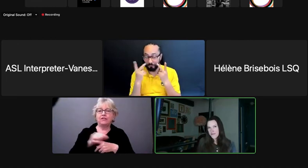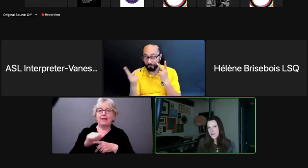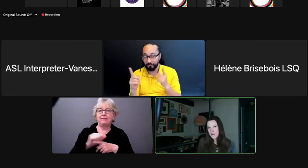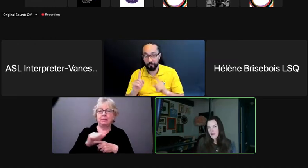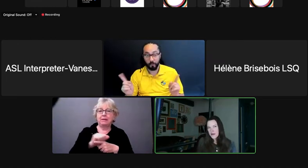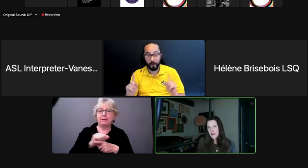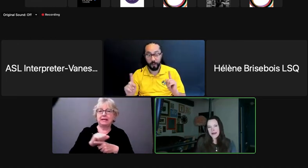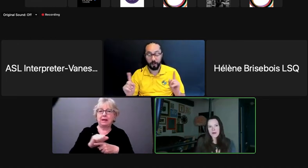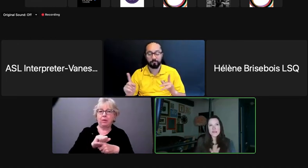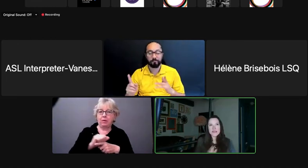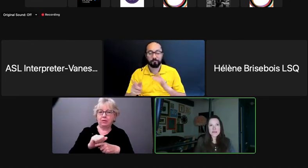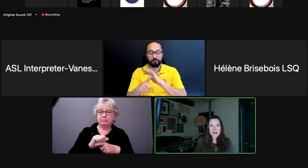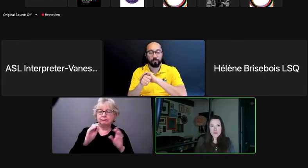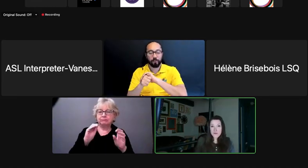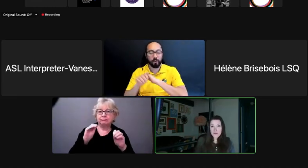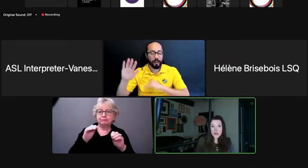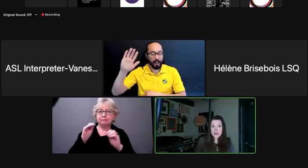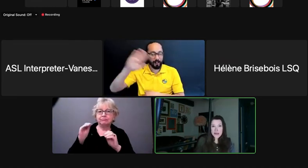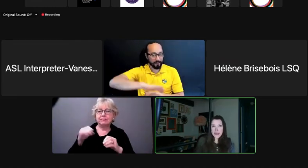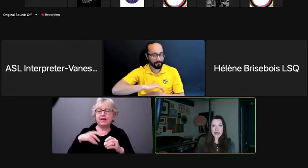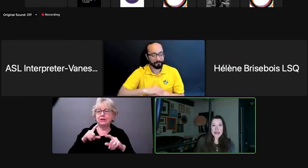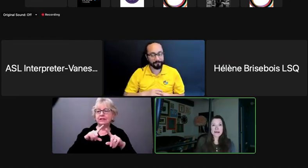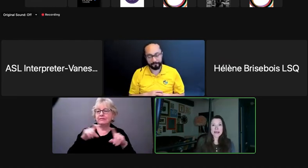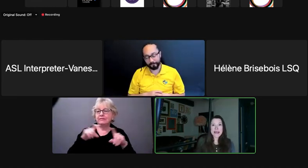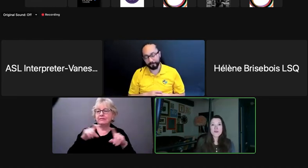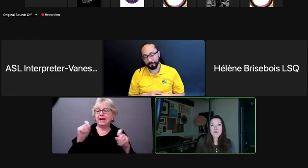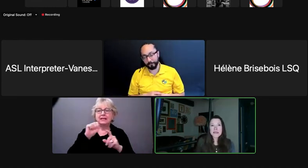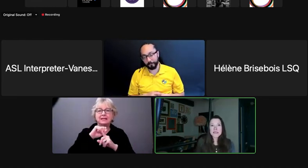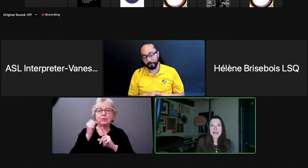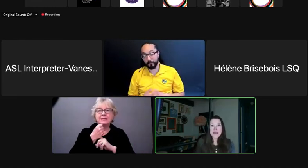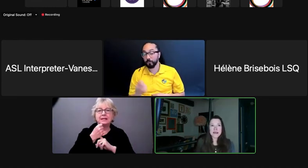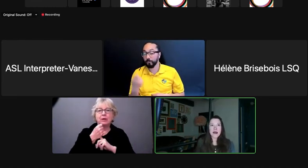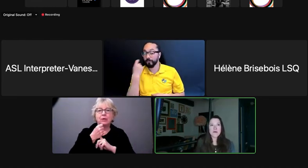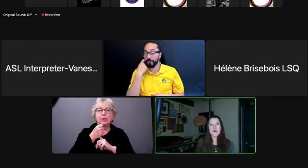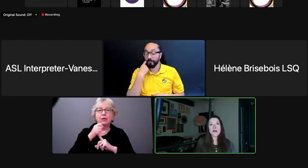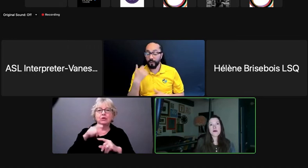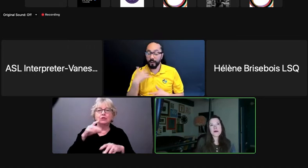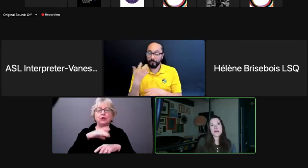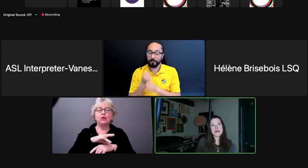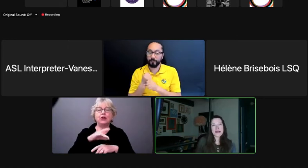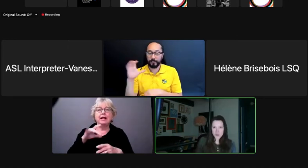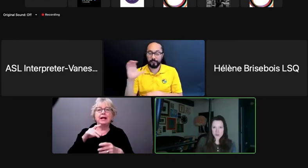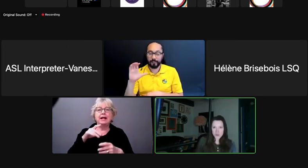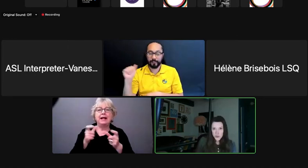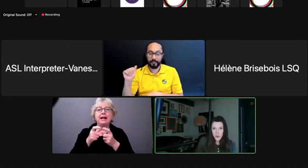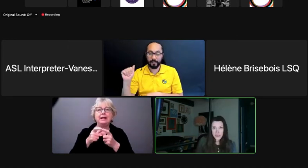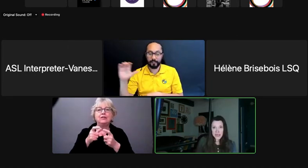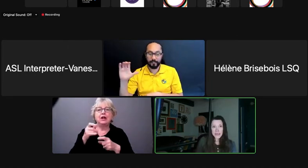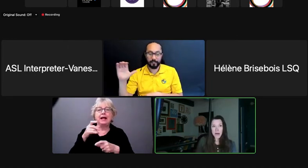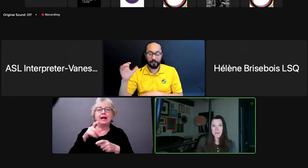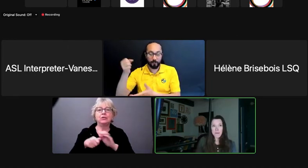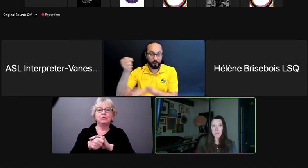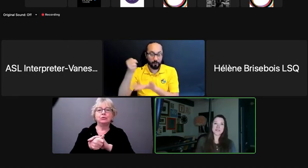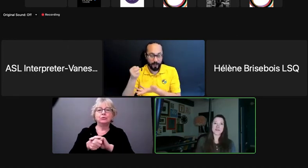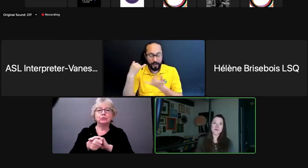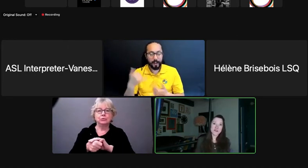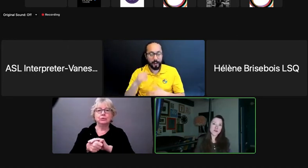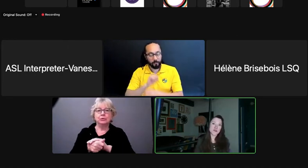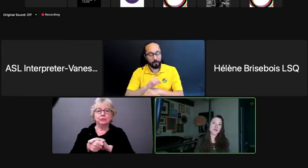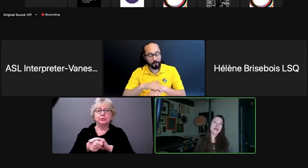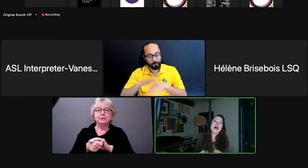toutes sortes de situations notamment sur l'île de la Tortue et j'ai reçu